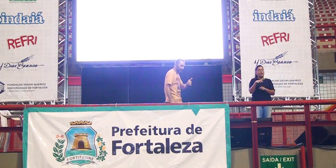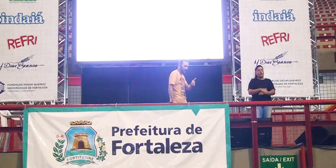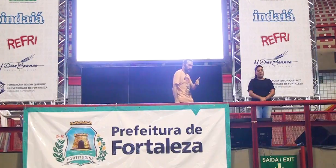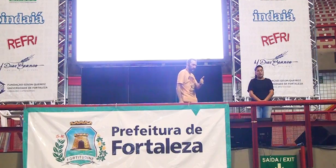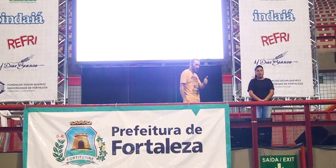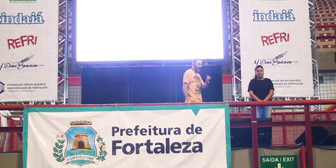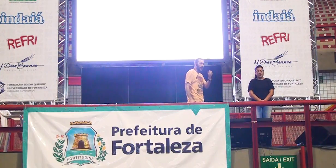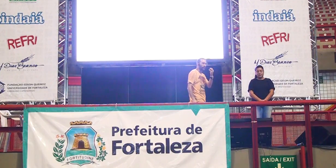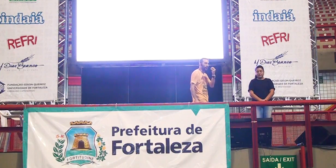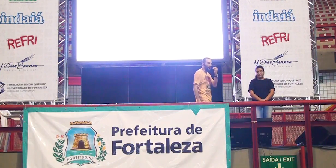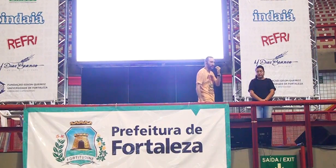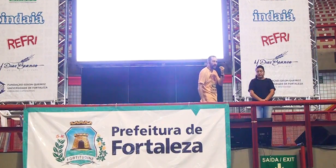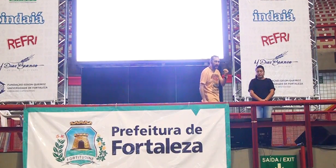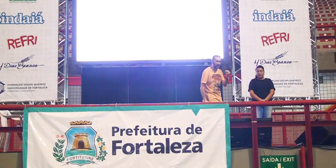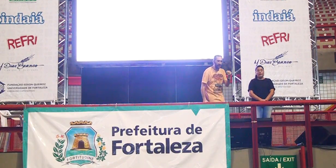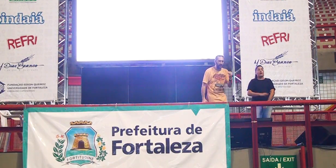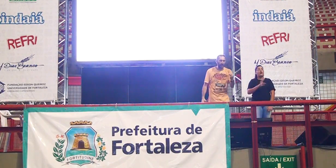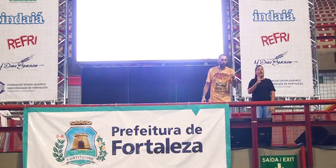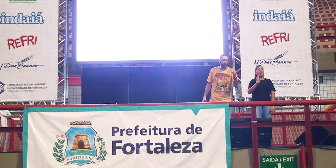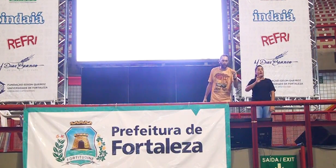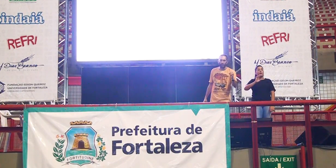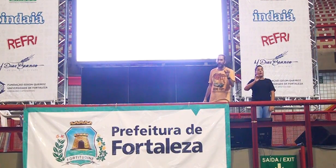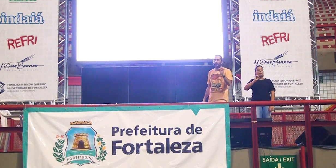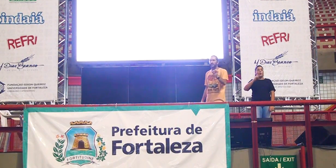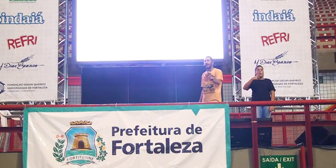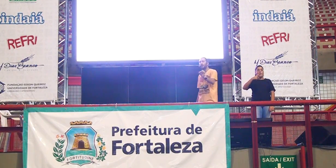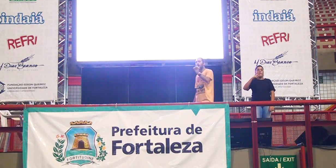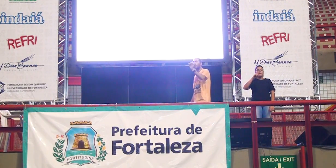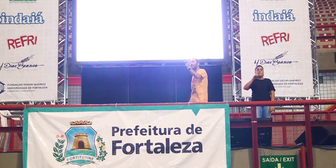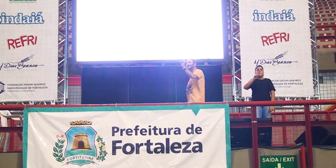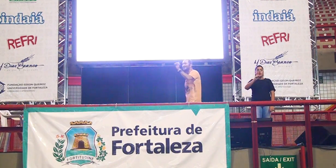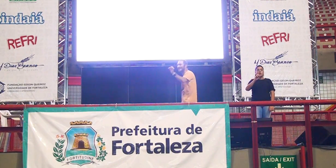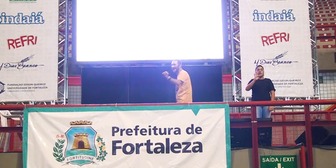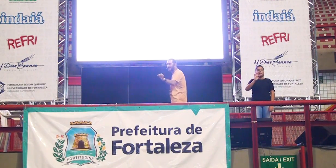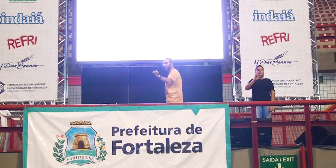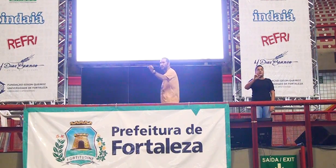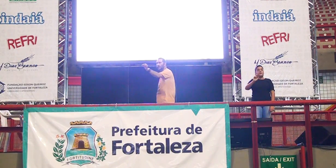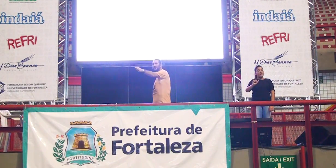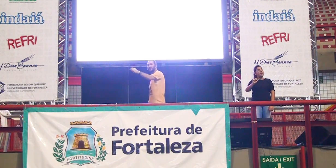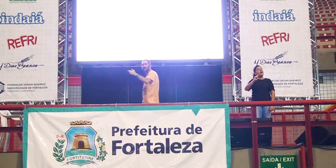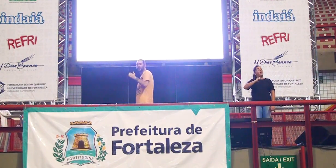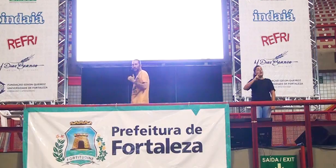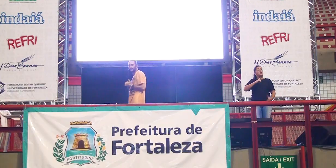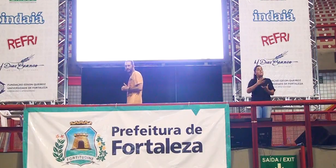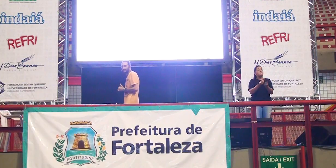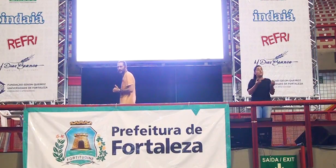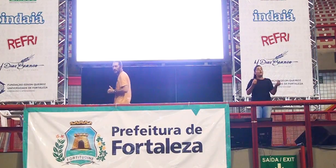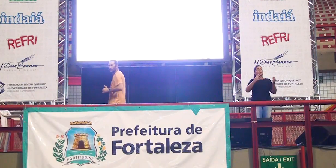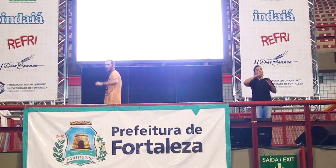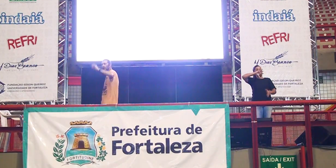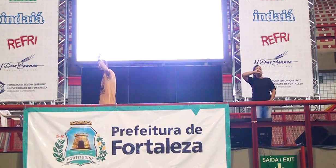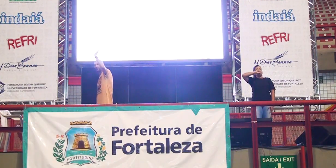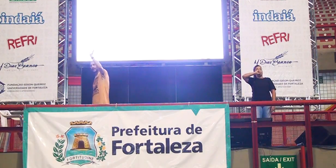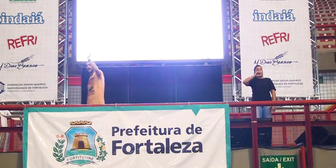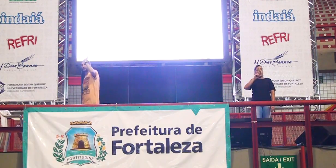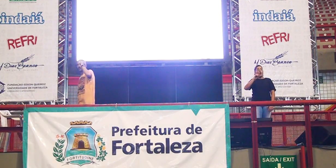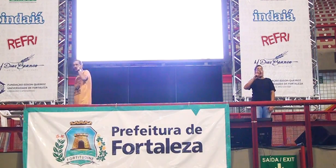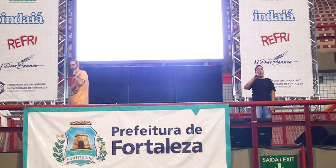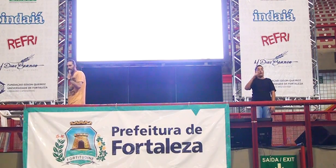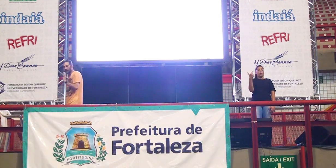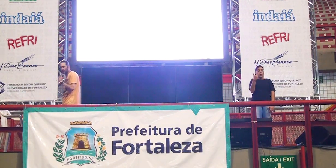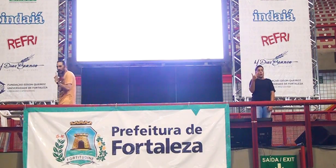Beleza? A troposfera é onde nós temos a maior quantidade de oxigênio. Quando tu